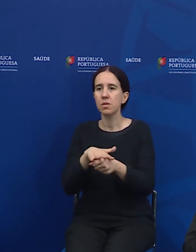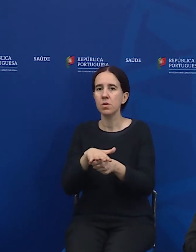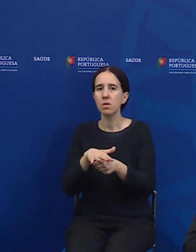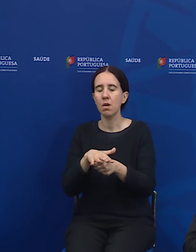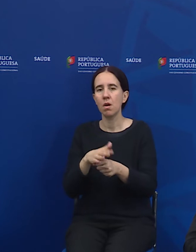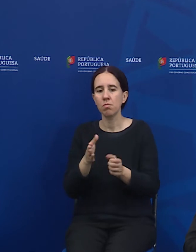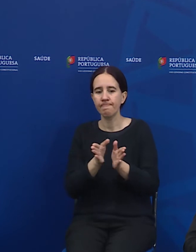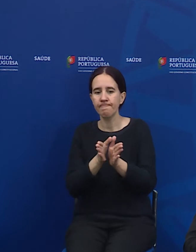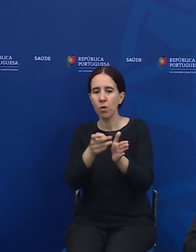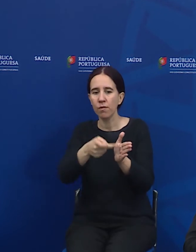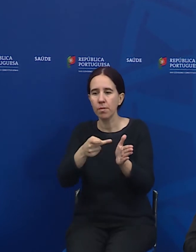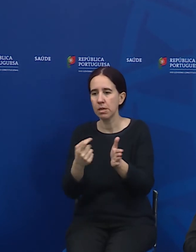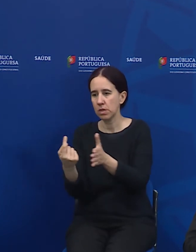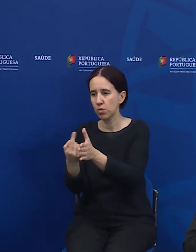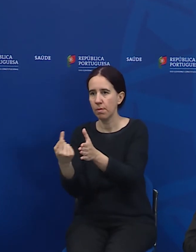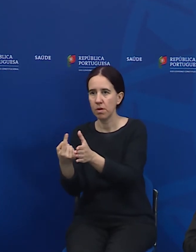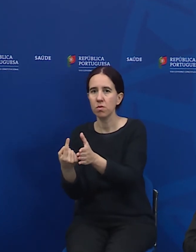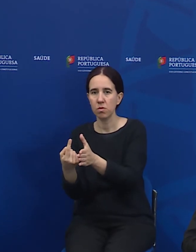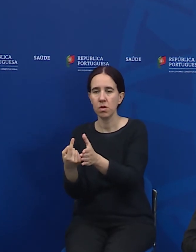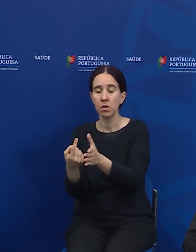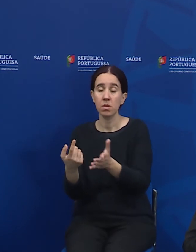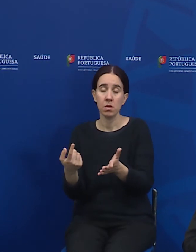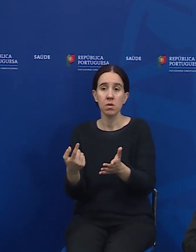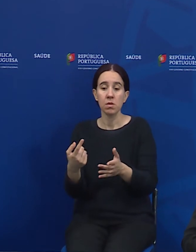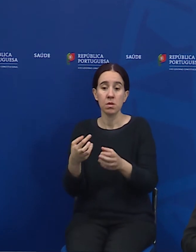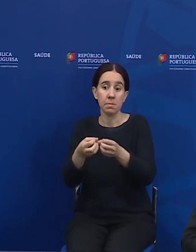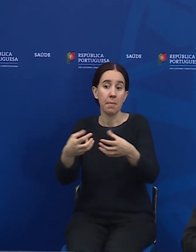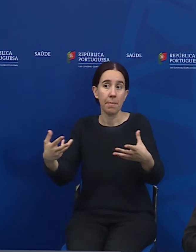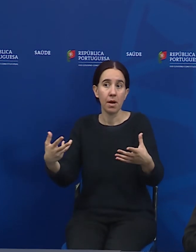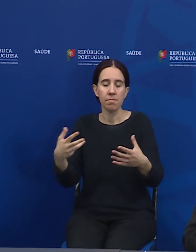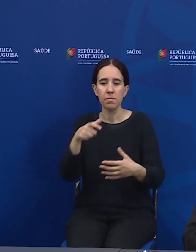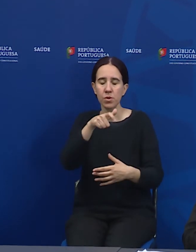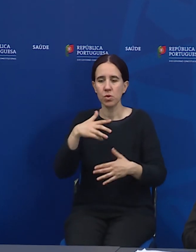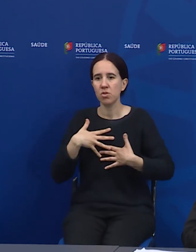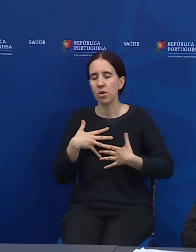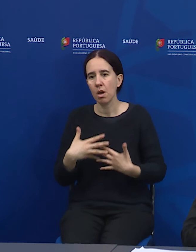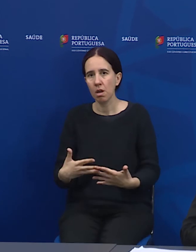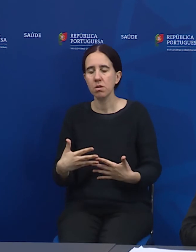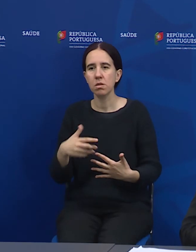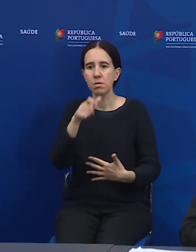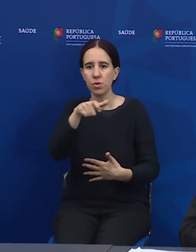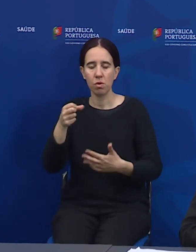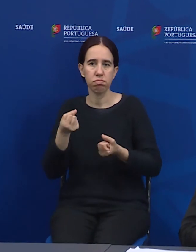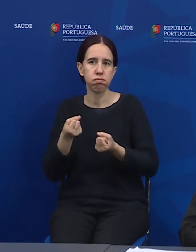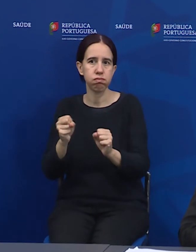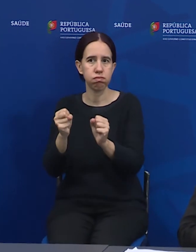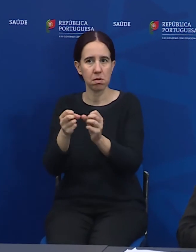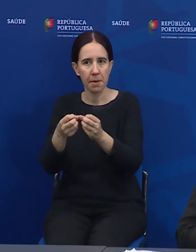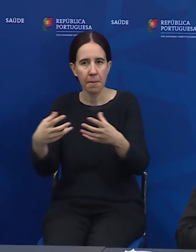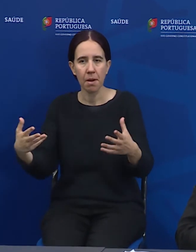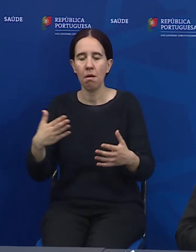de confinamento de isolamento aumente o desgaste as pessoas realmente o estresse